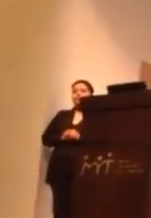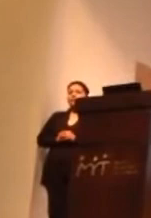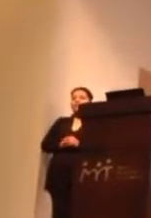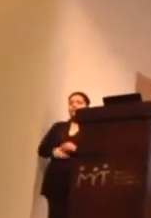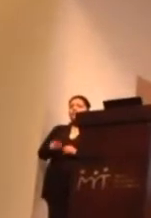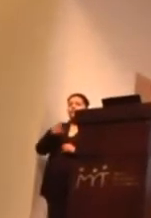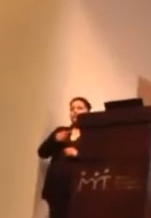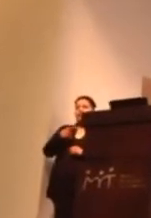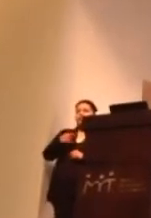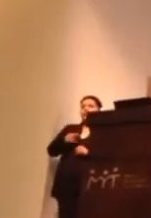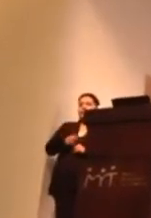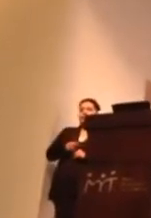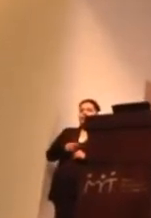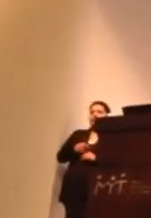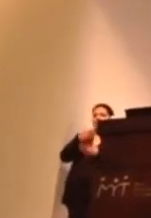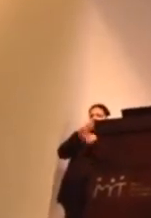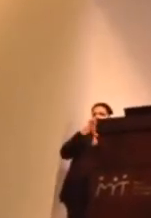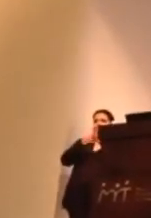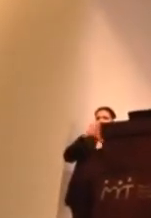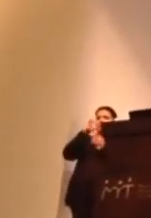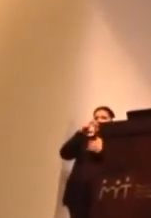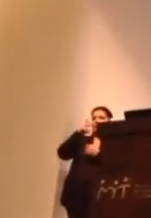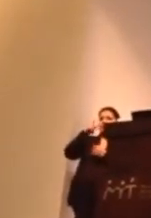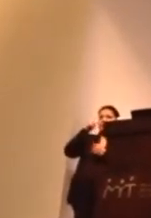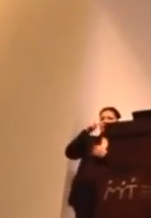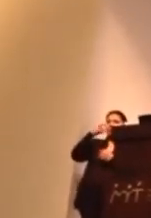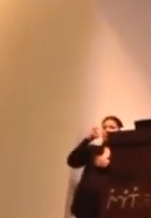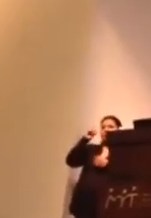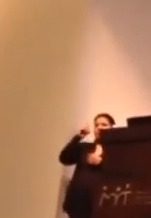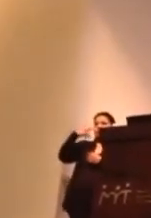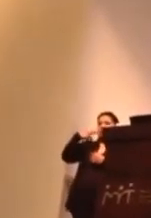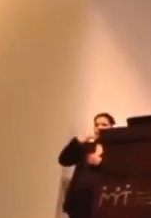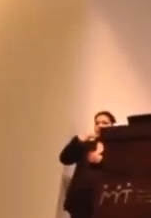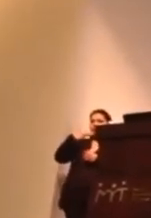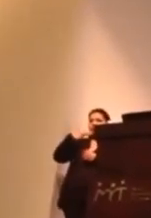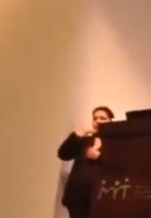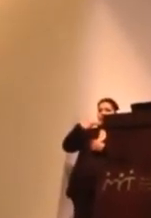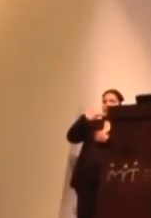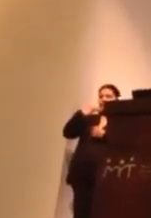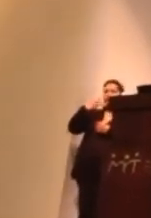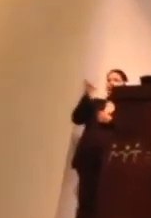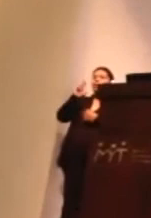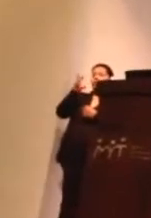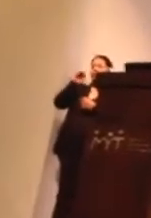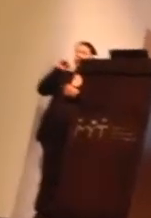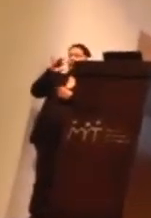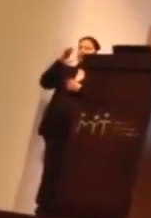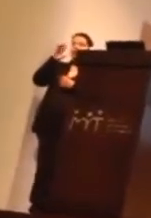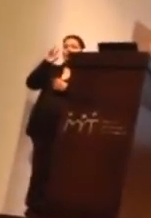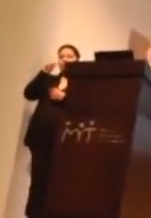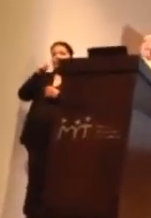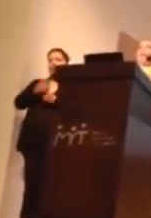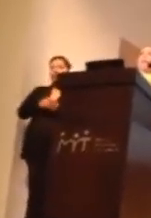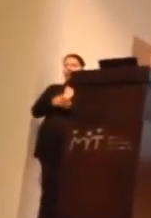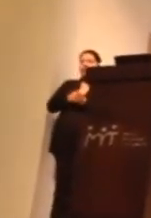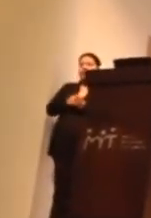síntomas del trastorno de déficit de atención para aclararnos poquito a poquito y ver cuándo sí es TDAH y cuándo no es TDAH.